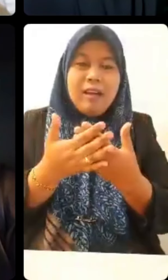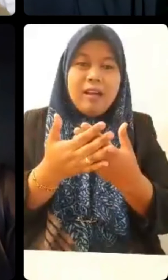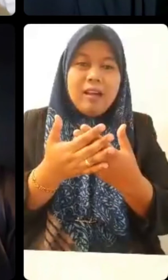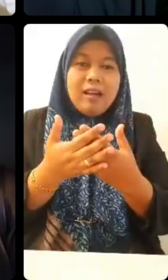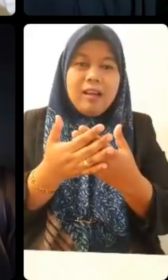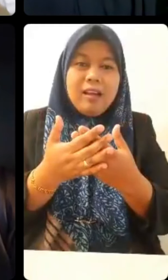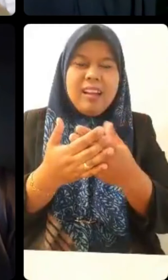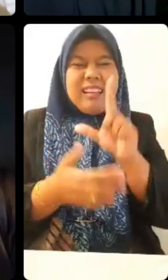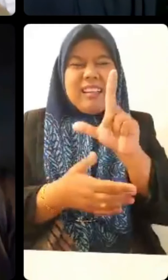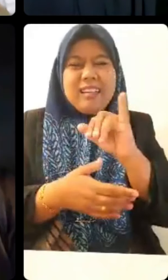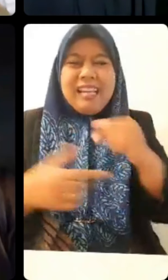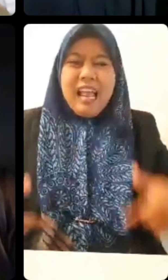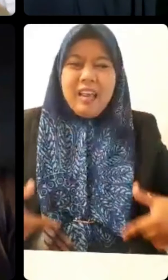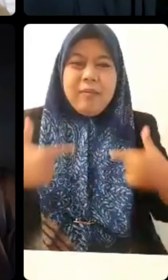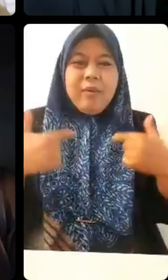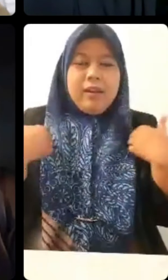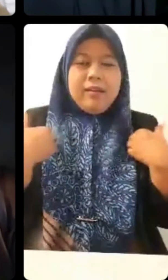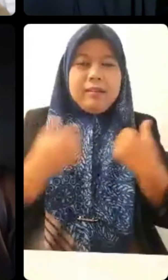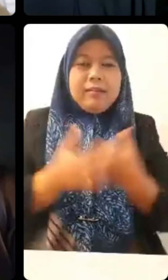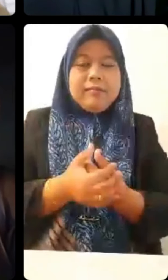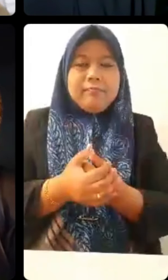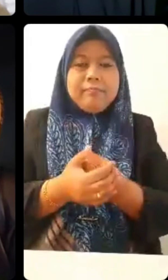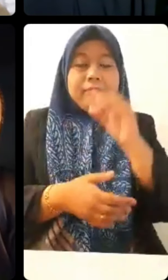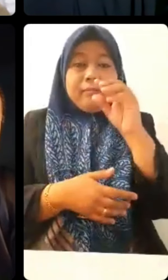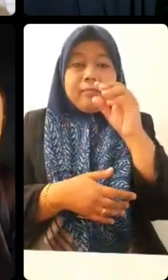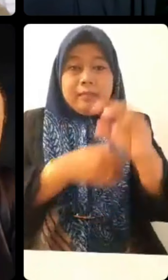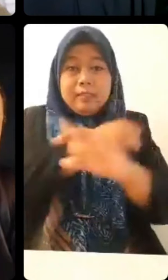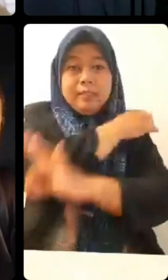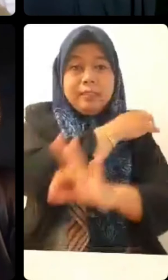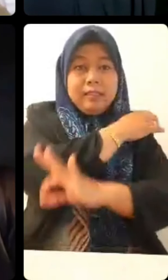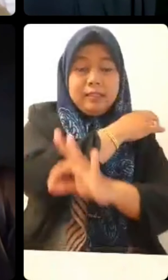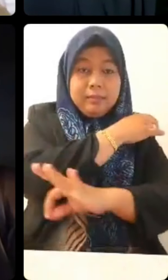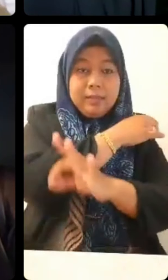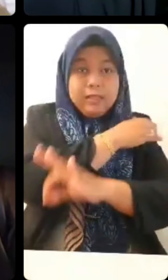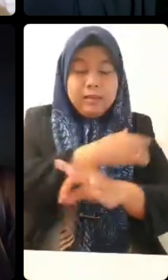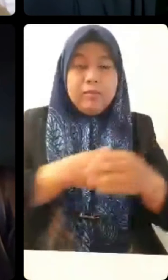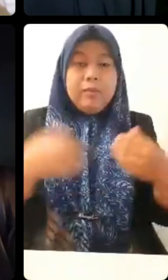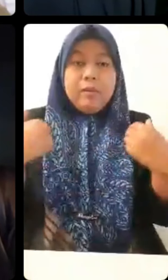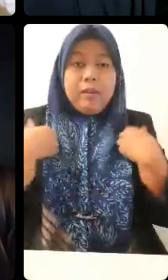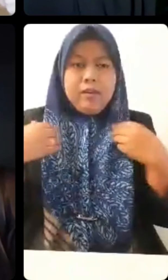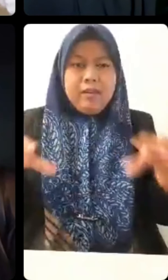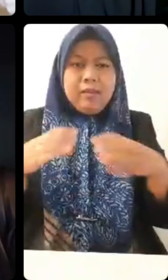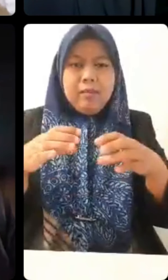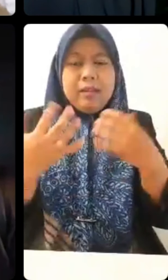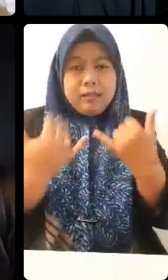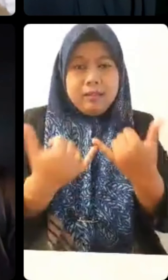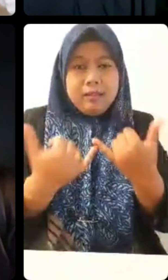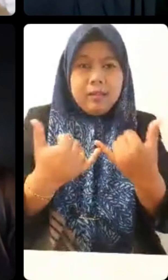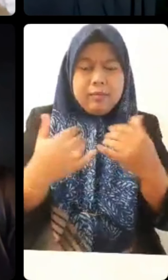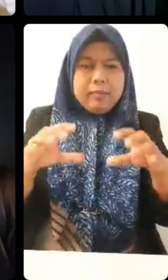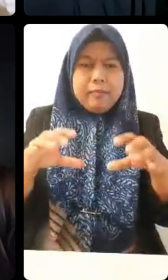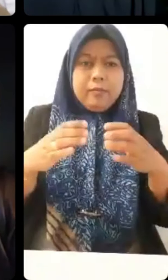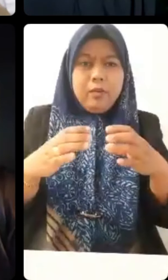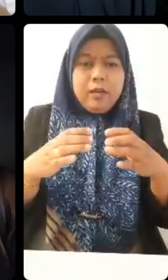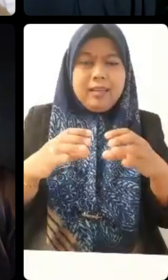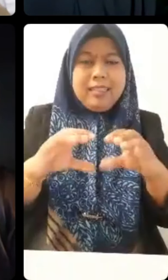sendiri, Persatuan Orang Pekak Negeri Sembilan, NESDA sentiasa ketika ini pun berlangsung juga kelas